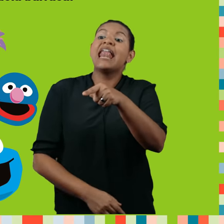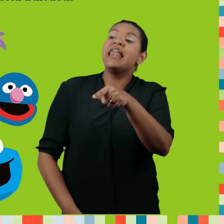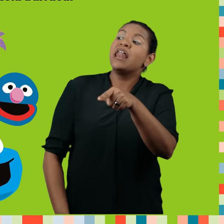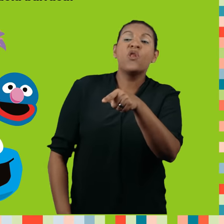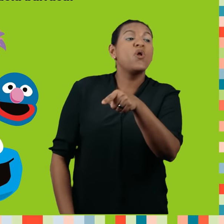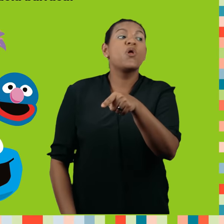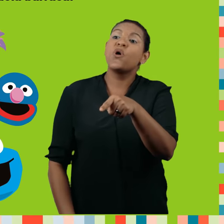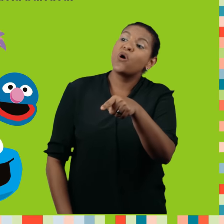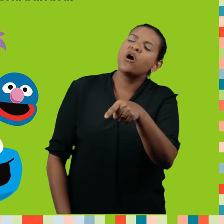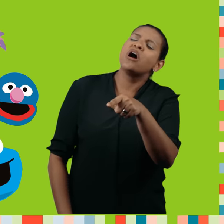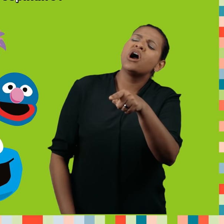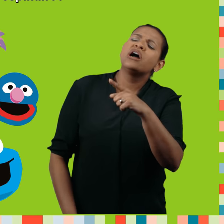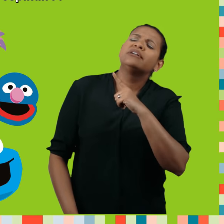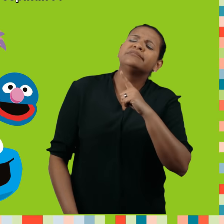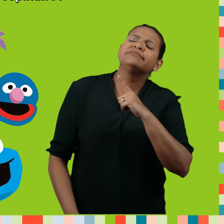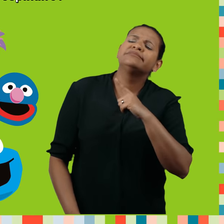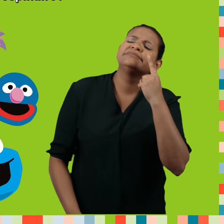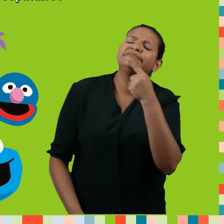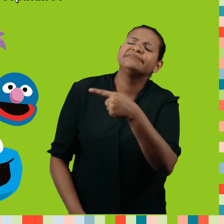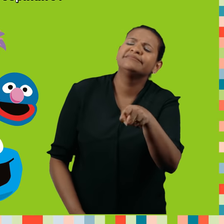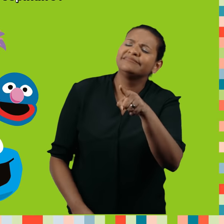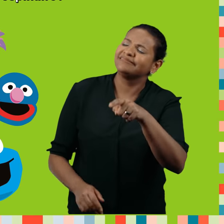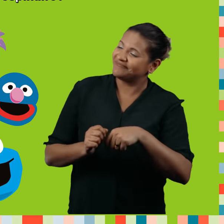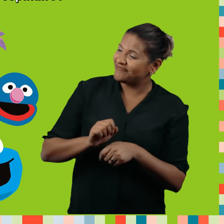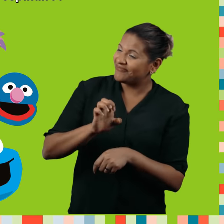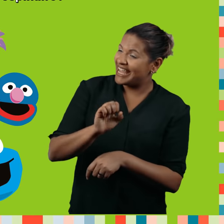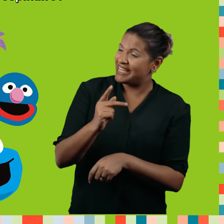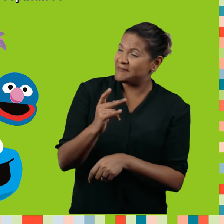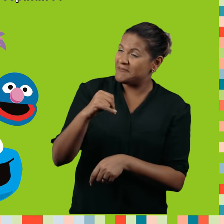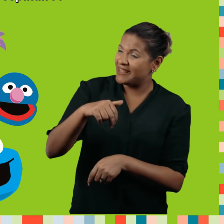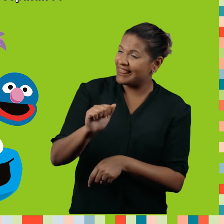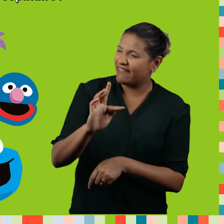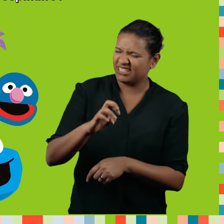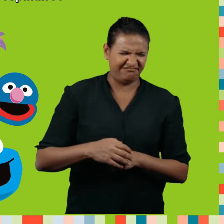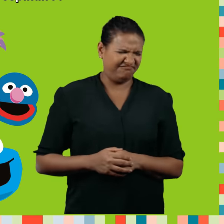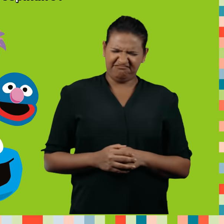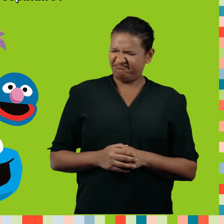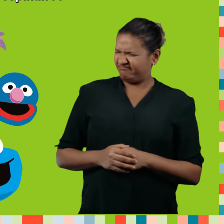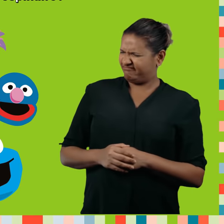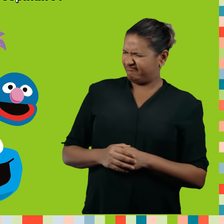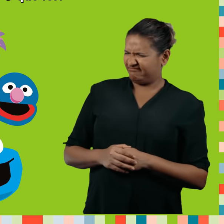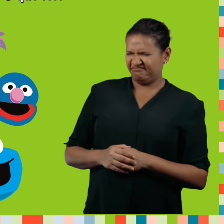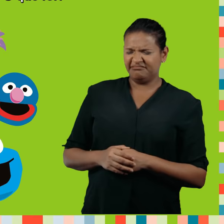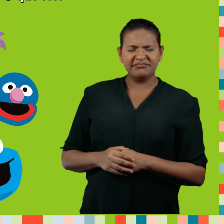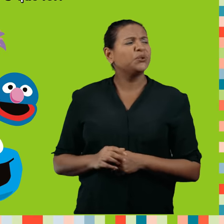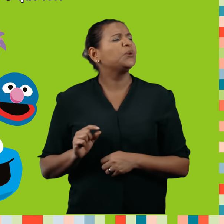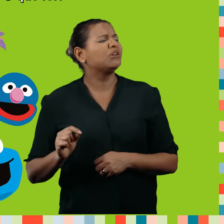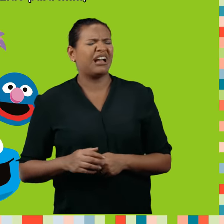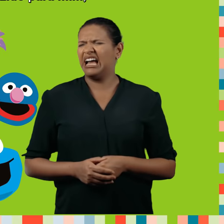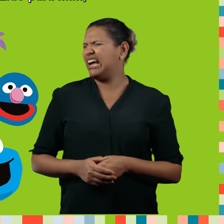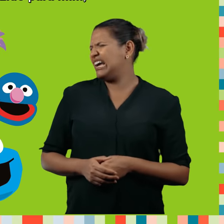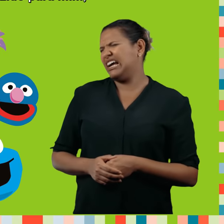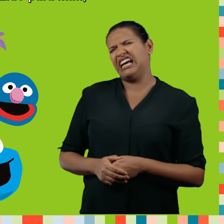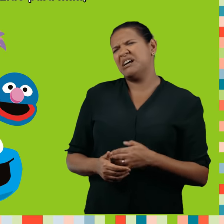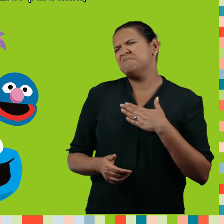olha ali naquela barraca! Que folha de espinafre linda! Ih, espinafre? Ah! Ah, o que foi?